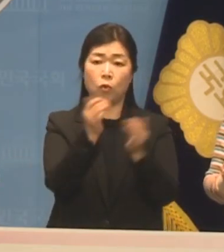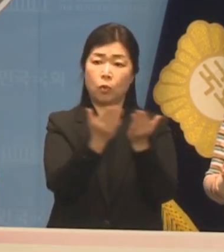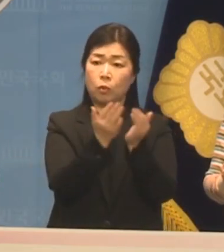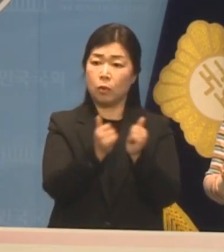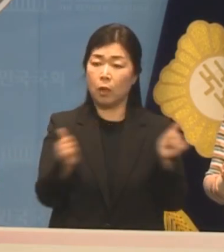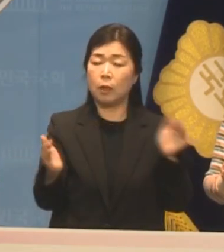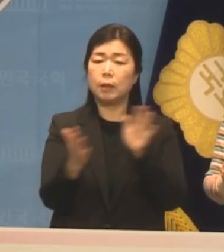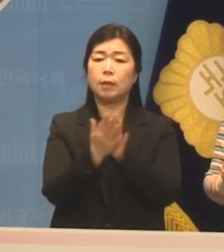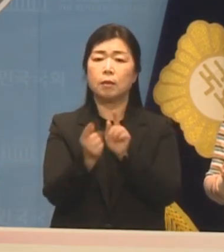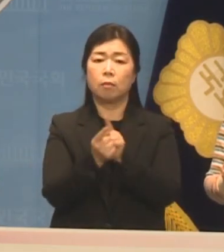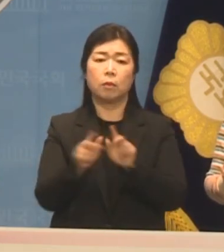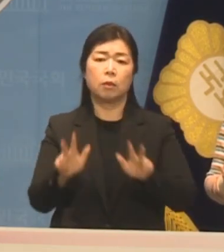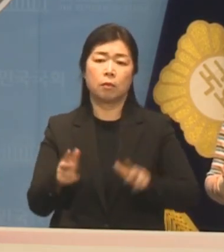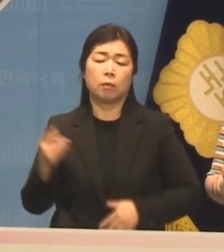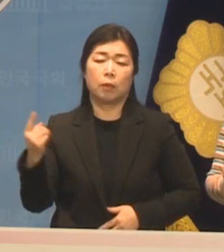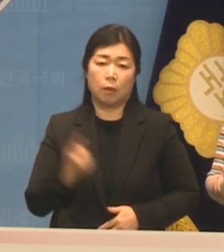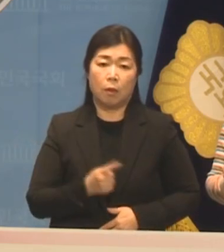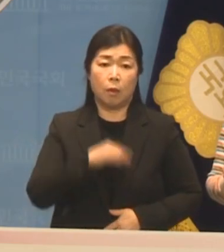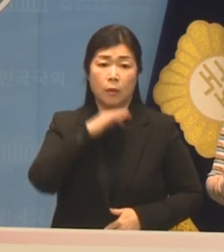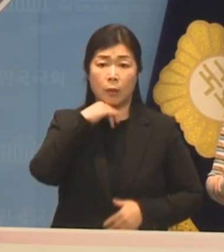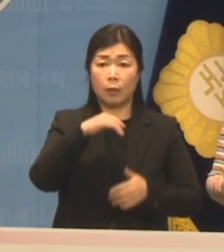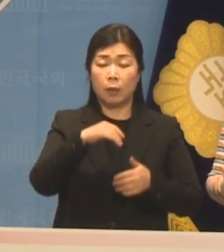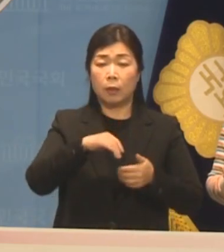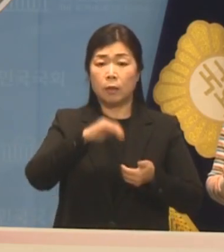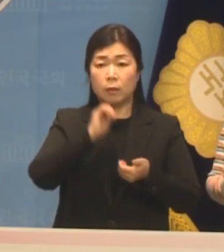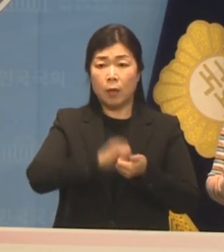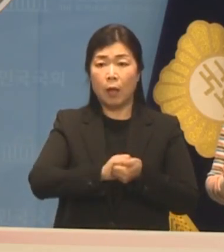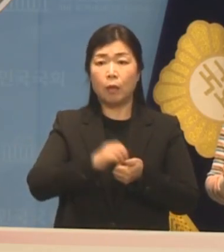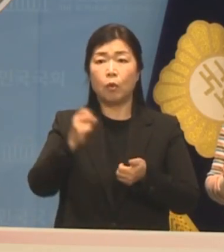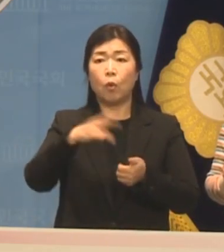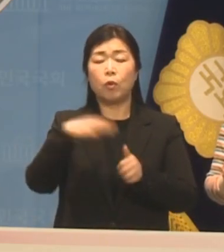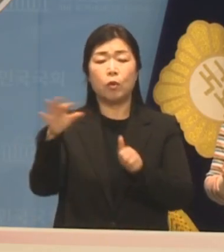직접 나서서 연금